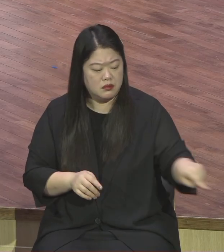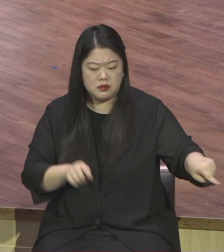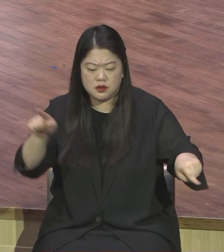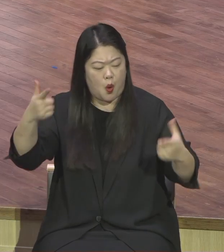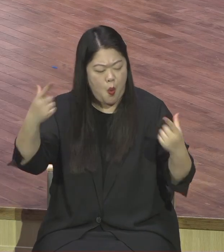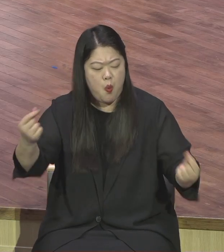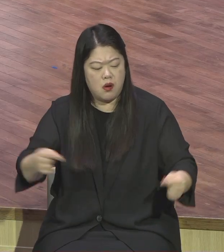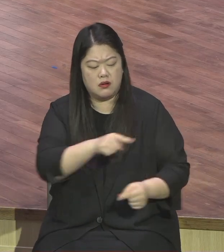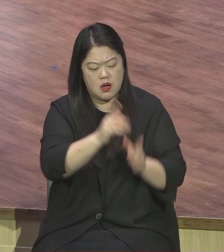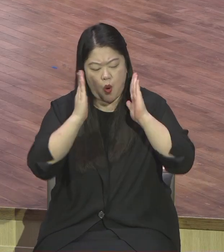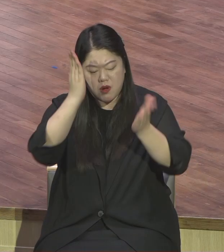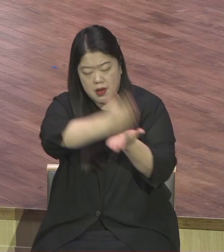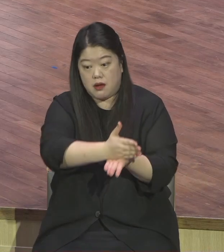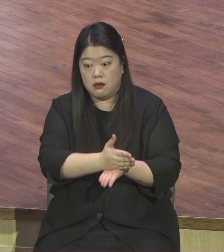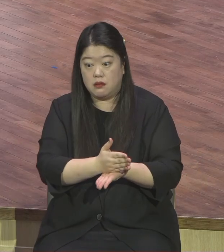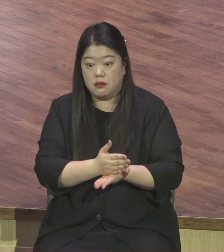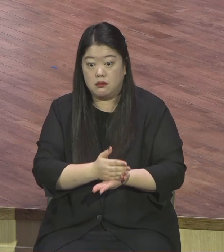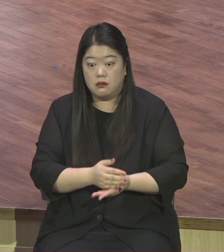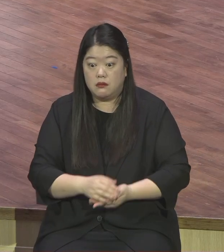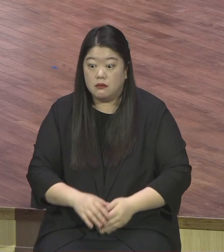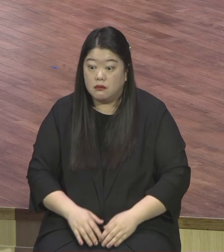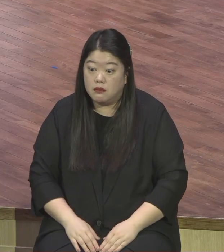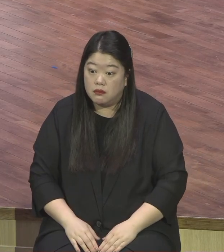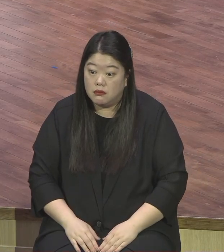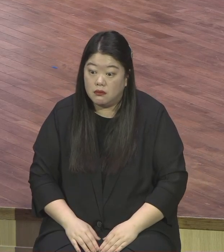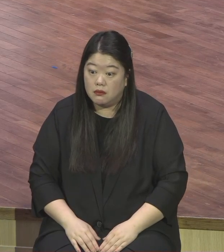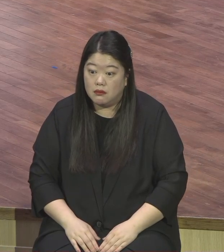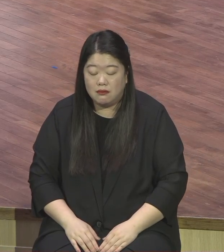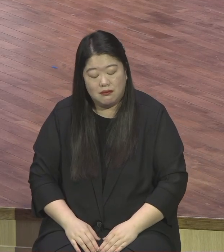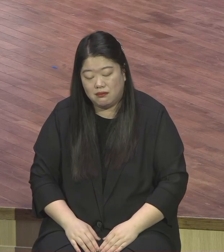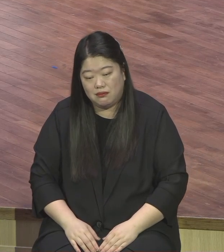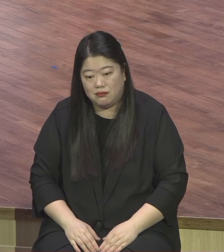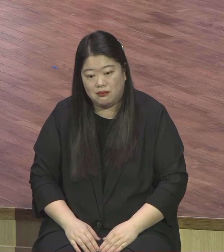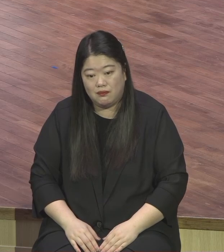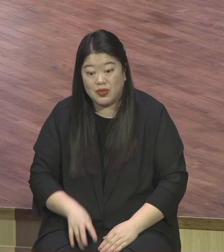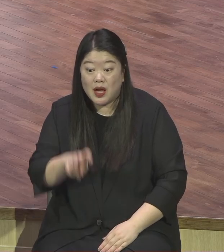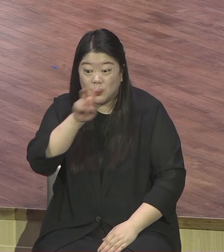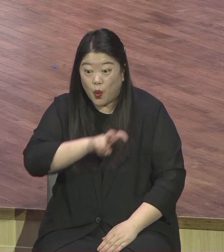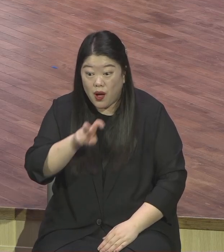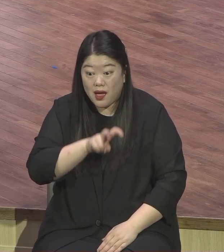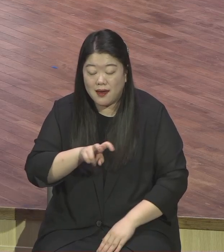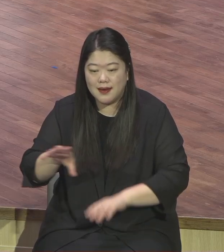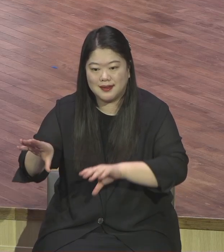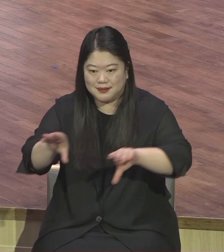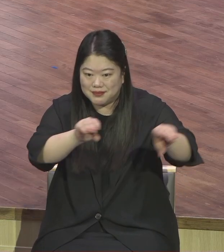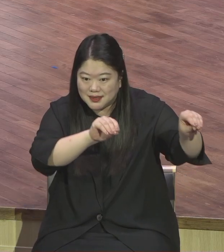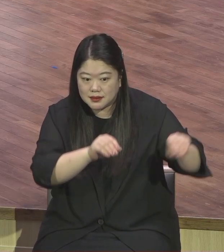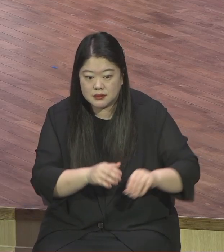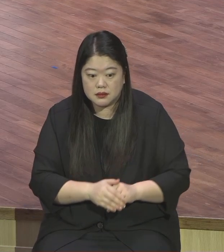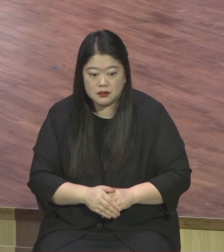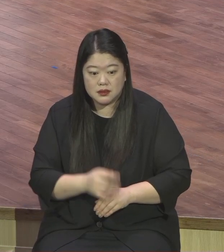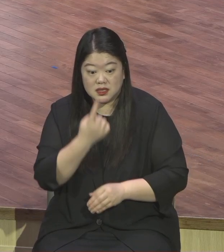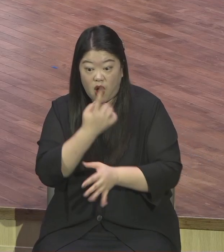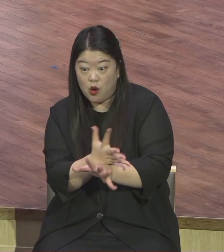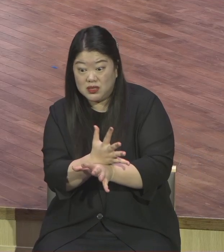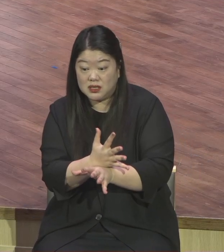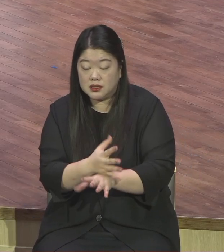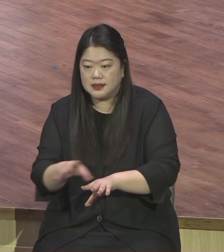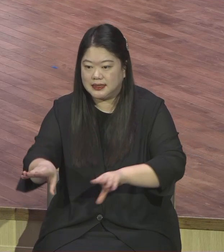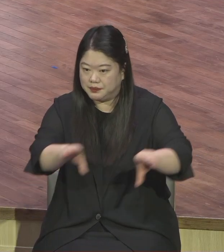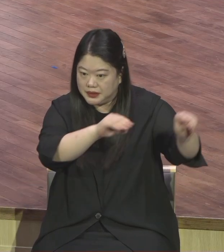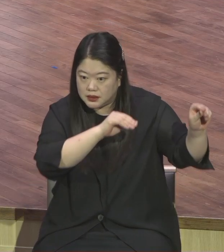모든 이 예능 활동 다 금지입니다. 코미디언 그리고 가수 얼마 전에 총살을